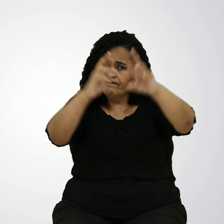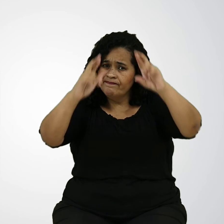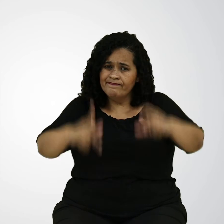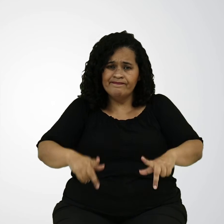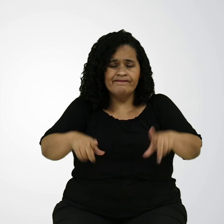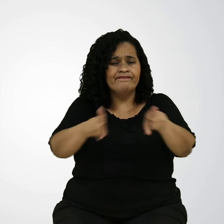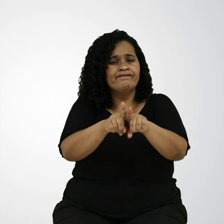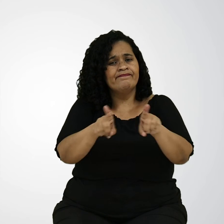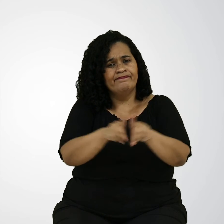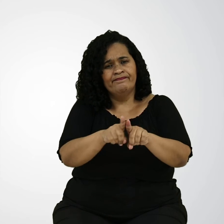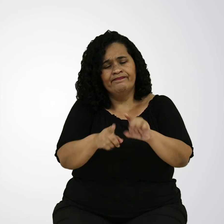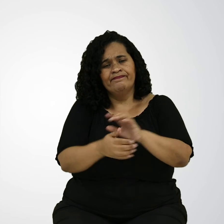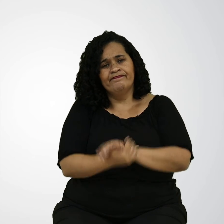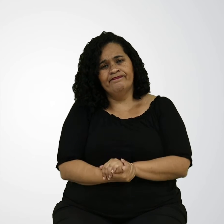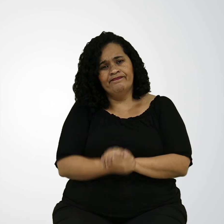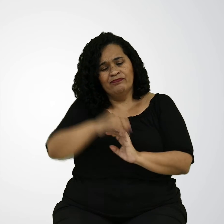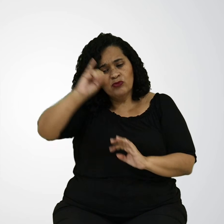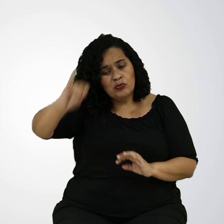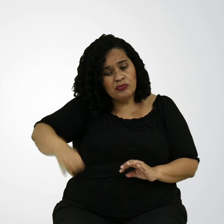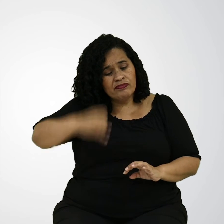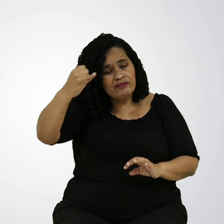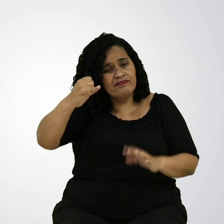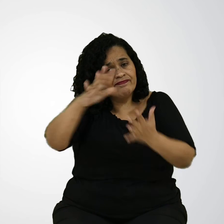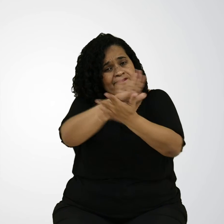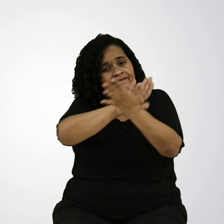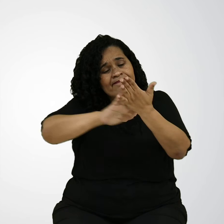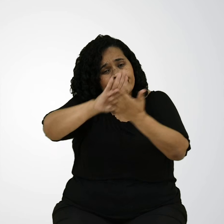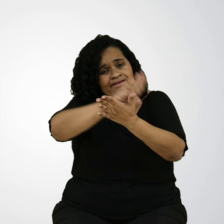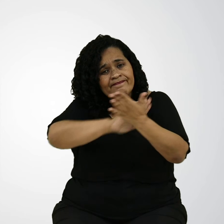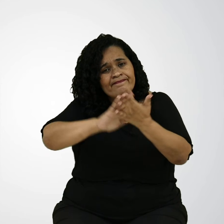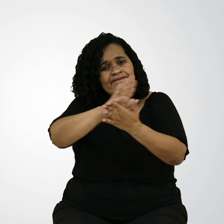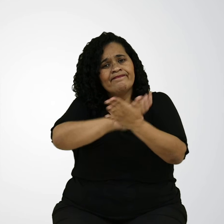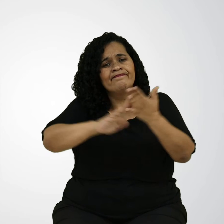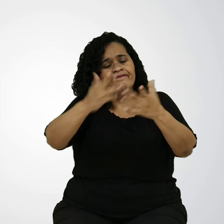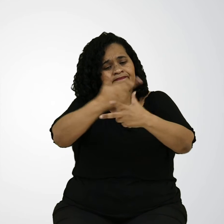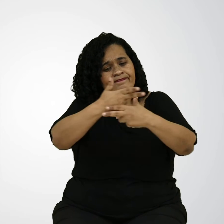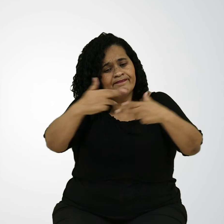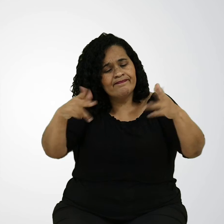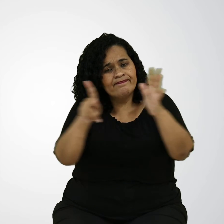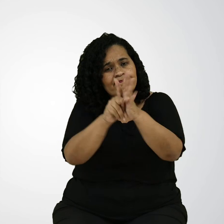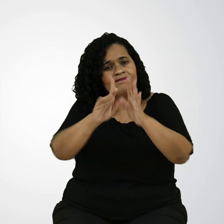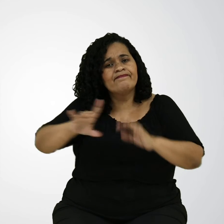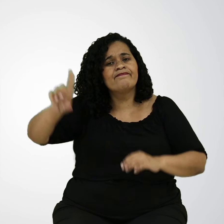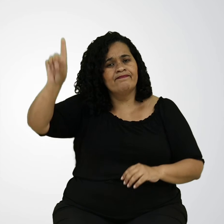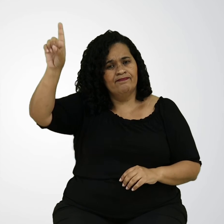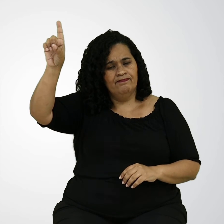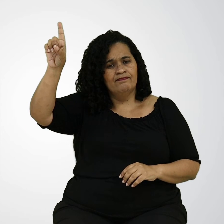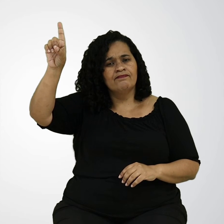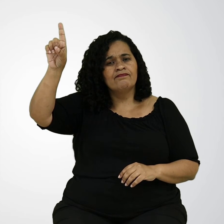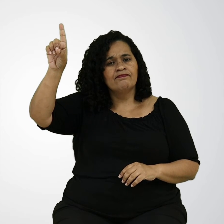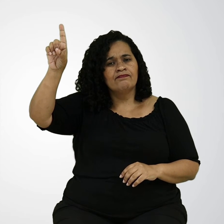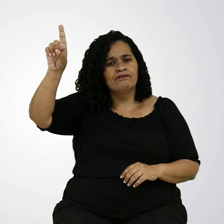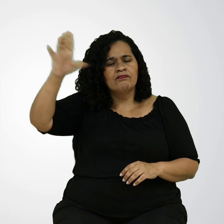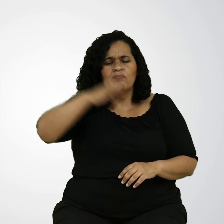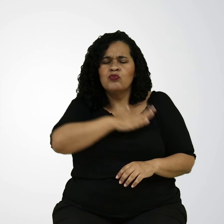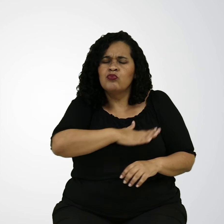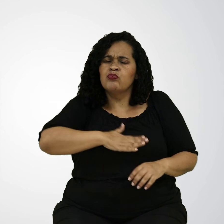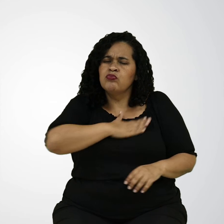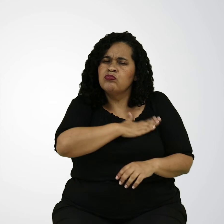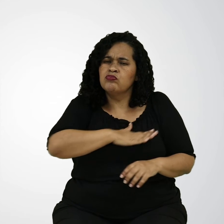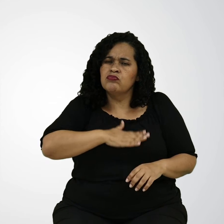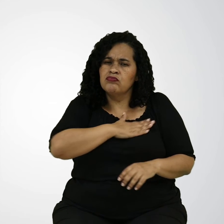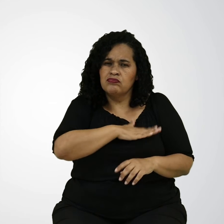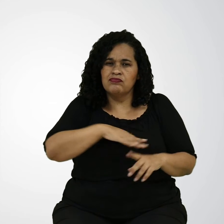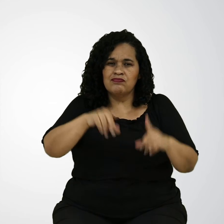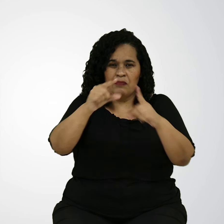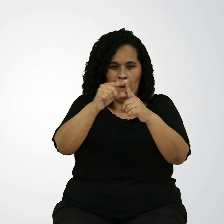não remimos o tempo, né? Não aproveitamos bem as oportunidades. A ideia de remir aqui, gosto da palavrinha que aparece no original, que é a ideia de